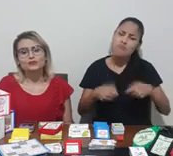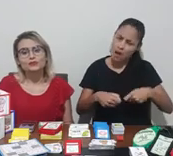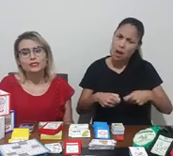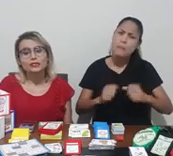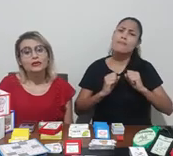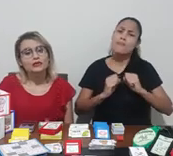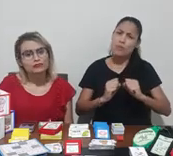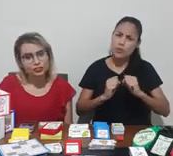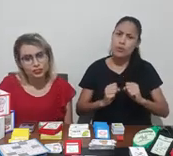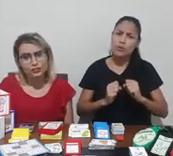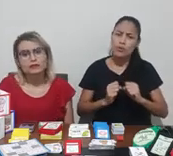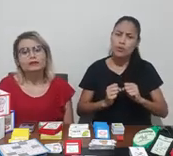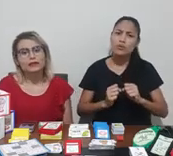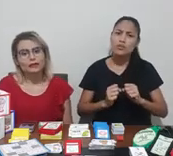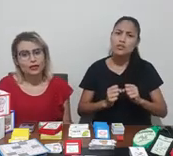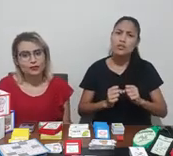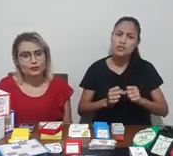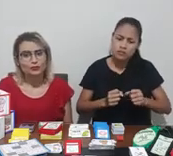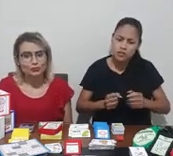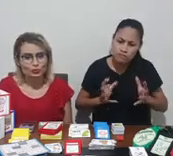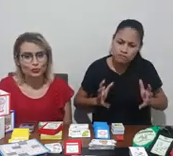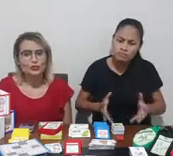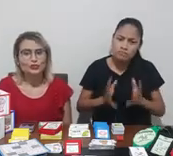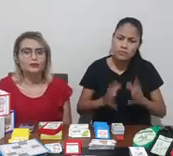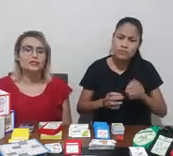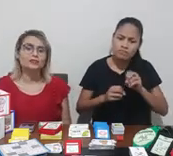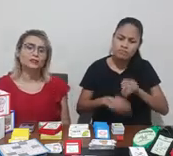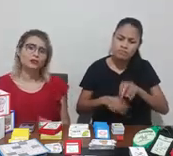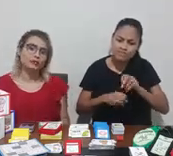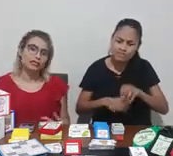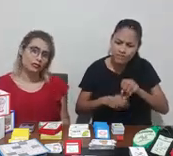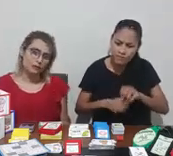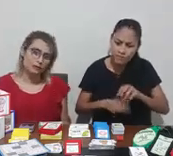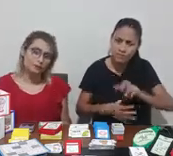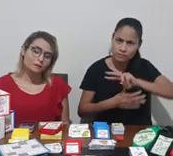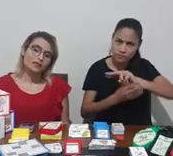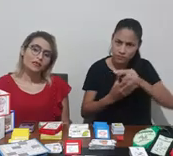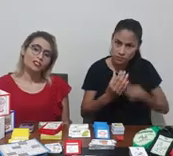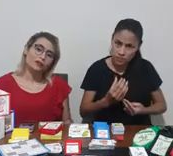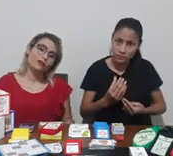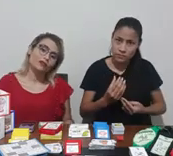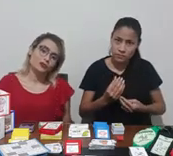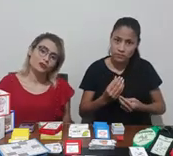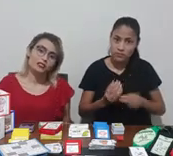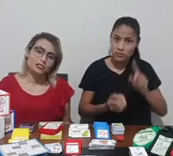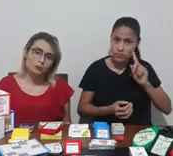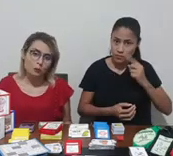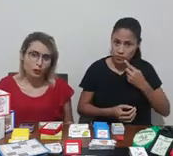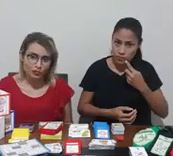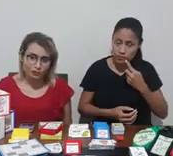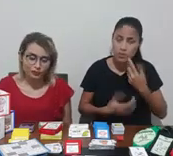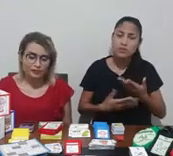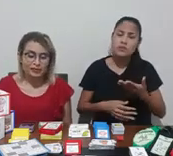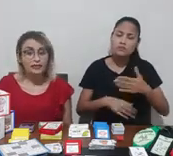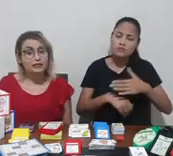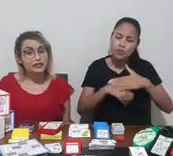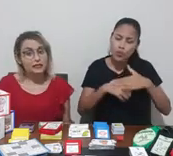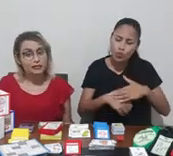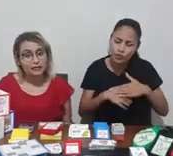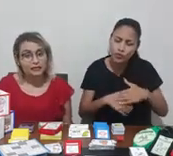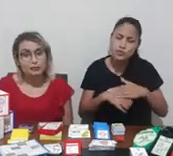possível sim investir na educação de surdos, né? No ensino bilíngue. E a gente conversou sobre essas propostas.